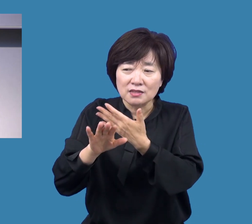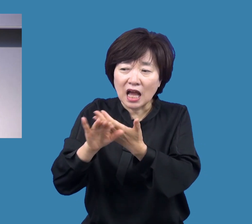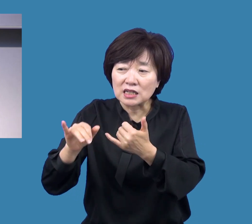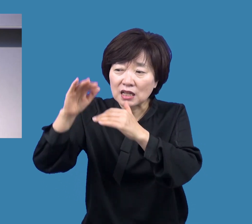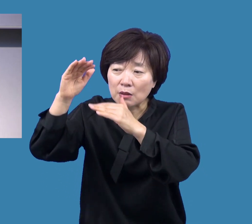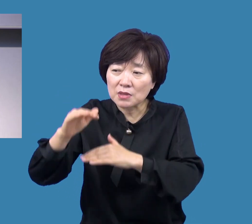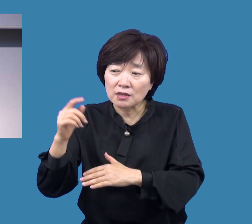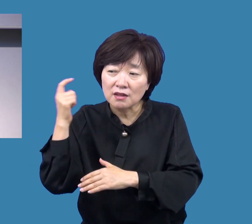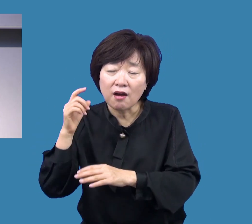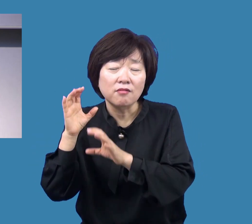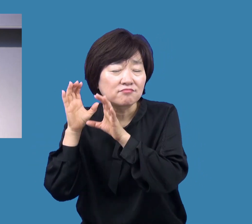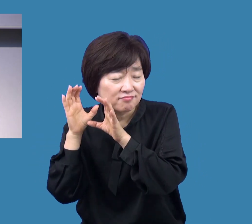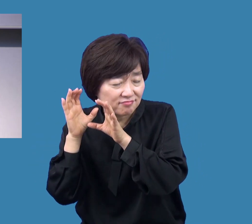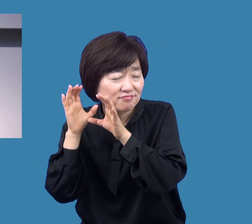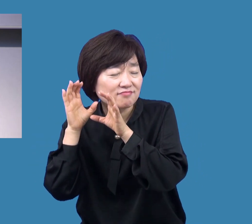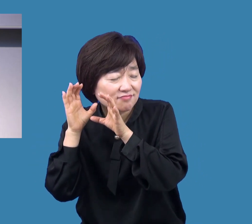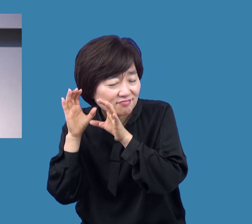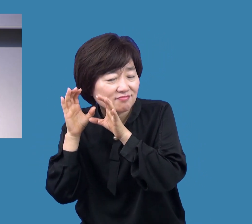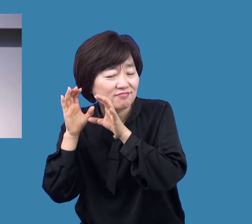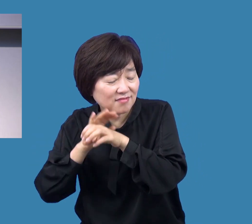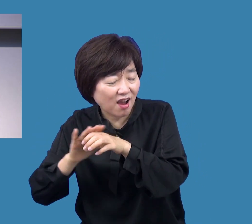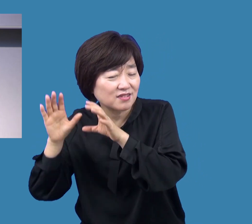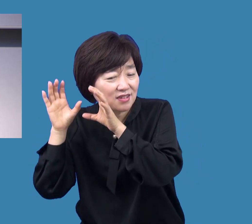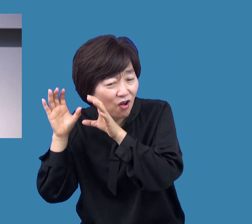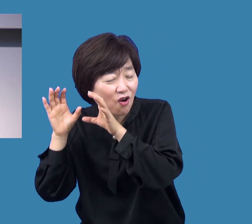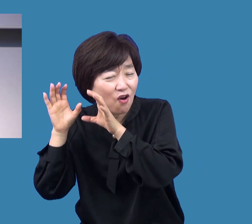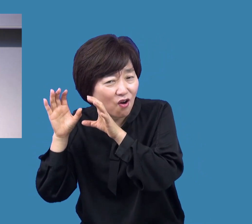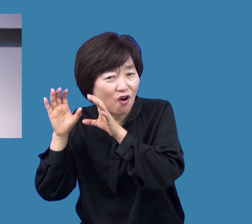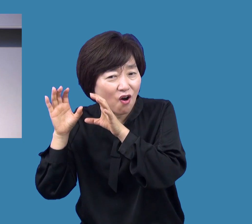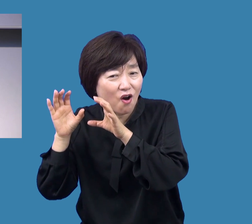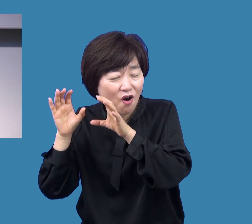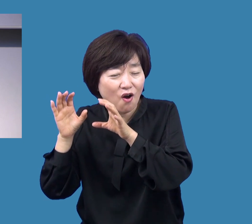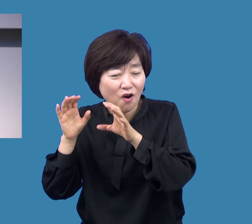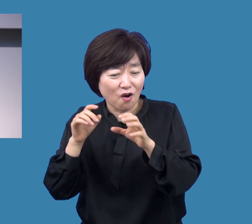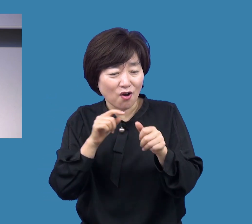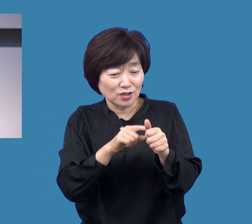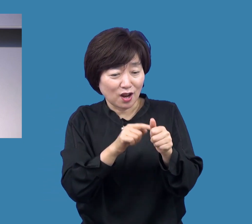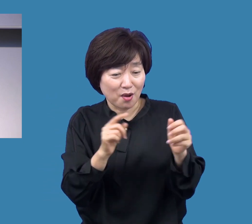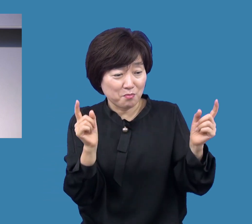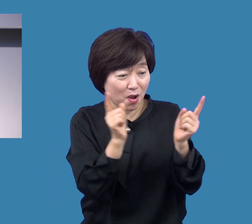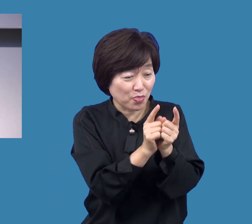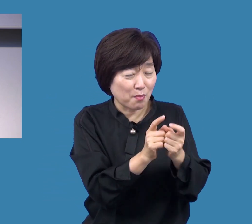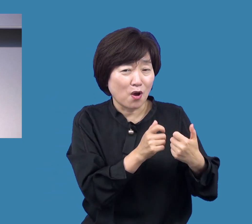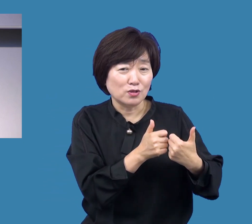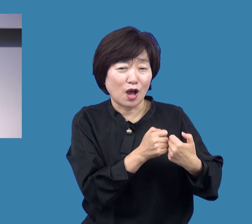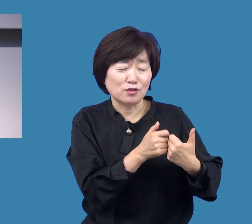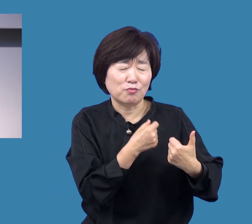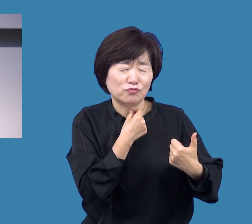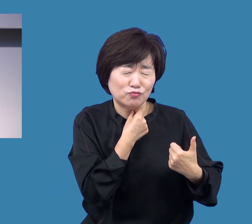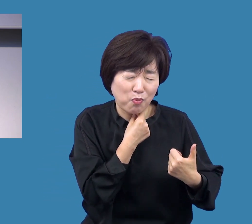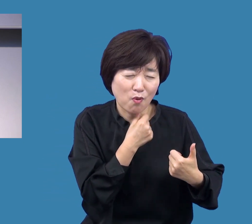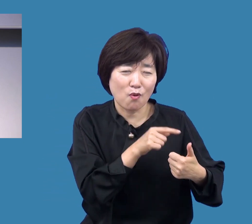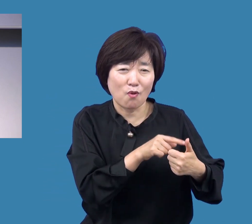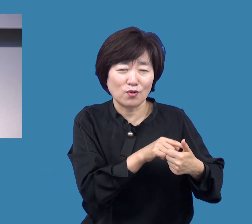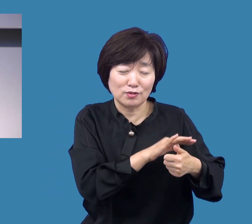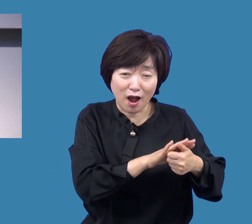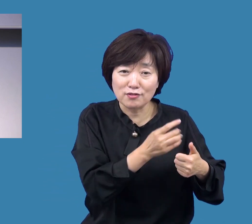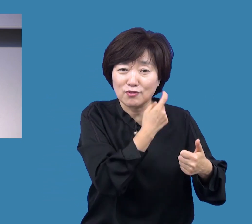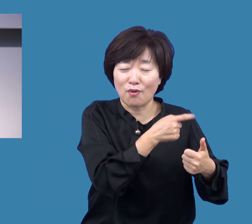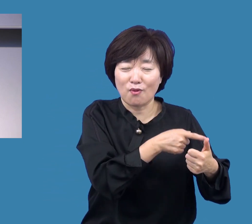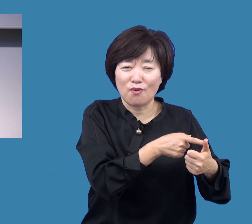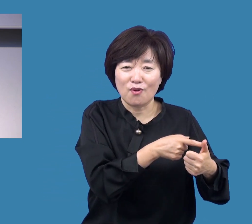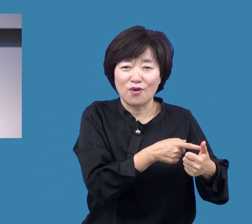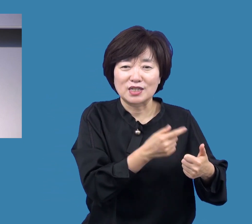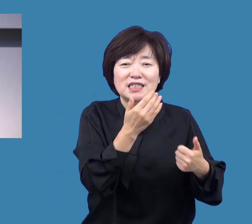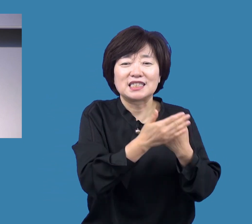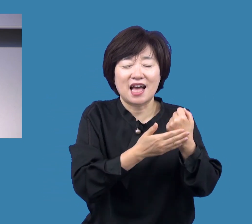잘 들어줘. 그래서 많은 사람들이 이렇게 그 사람한테가 마음이 편해지고 상담하고 싶어지고 뭐 그런 사람도 있어요. 그것도 은사죠. 하나님이